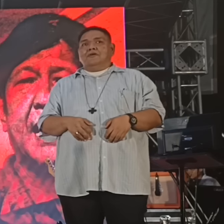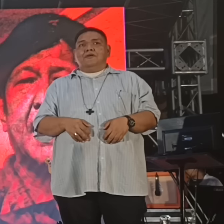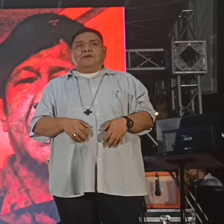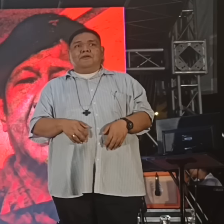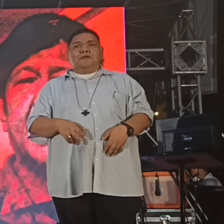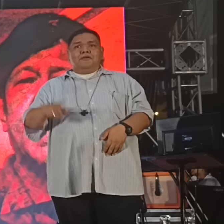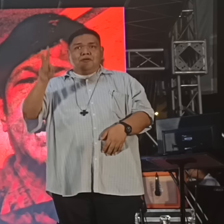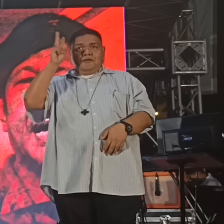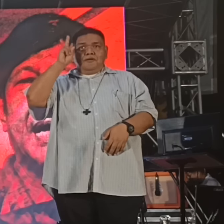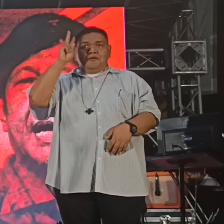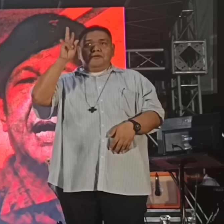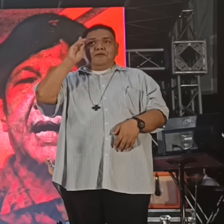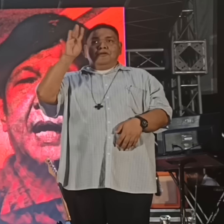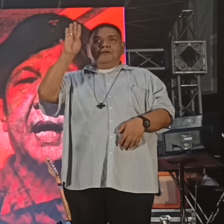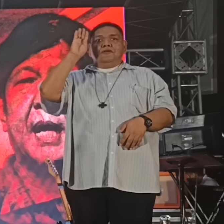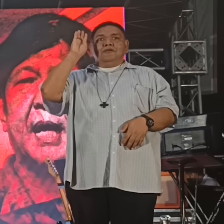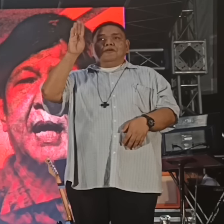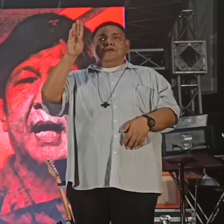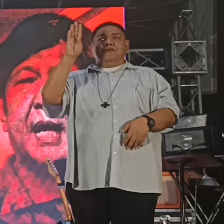BBM Rizal!